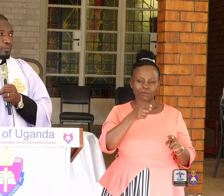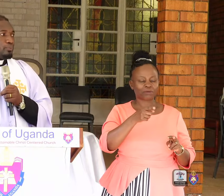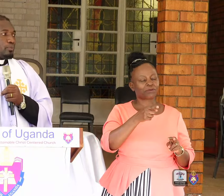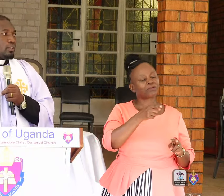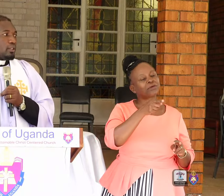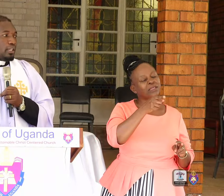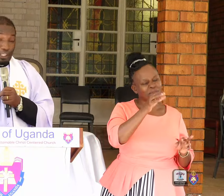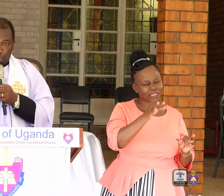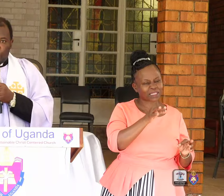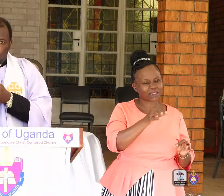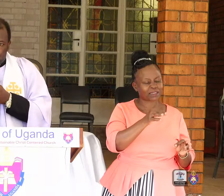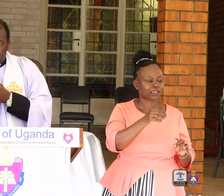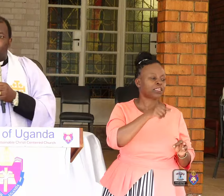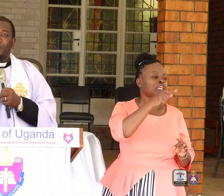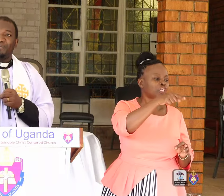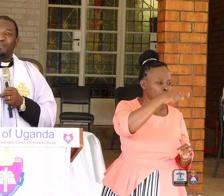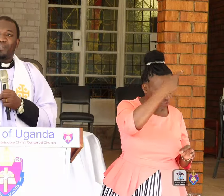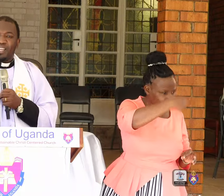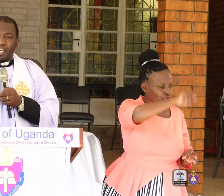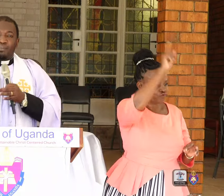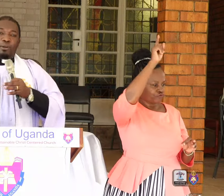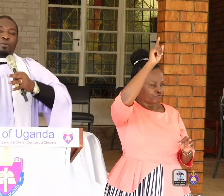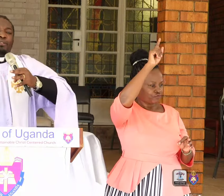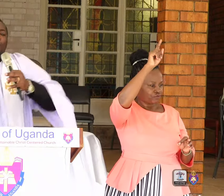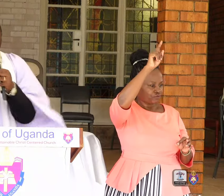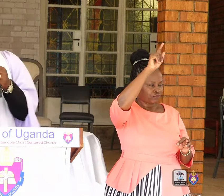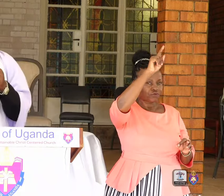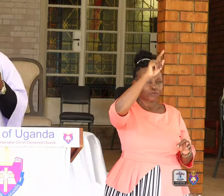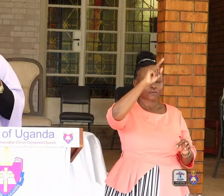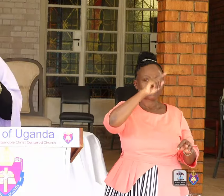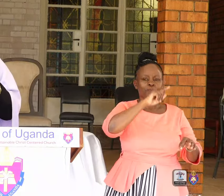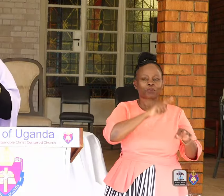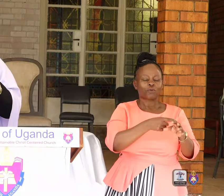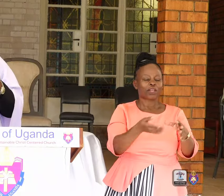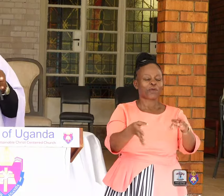mutufu. Echo kitufu. Buli lwetugatta